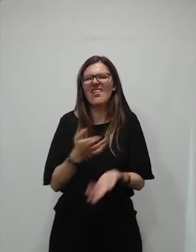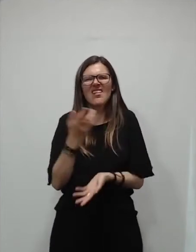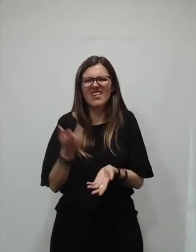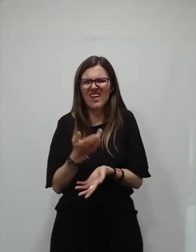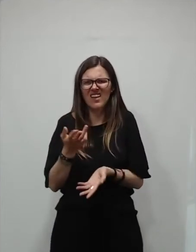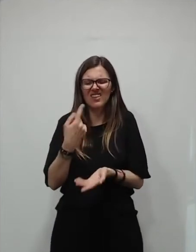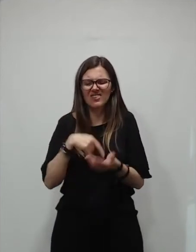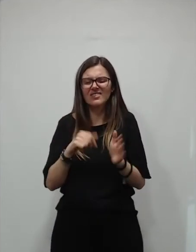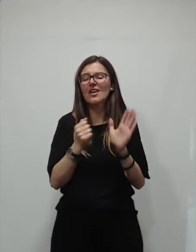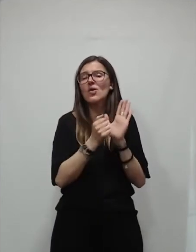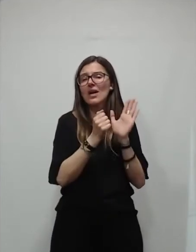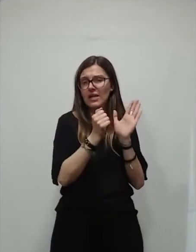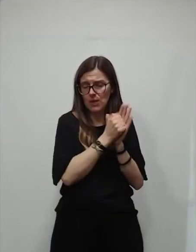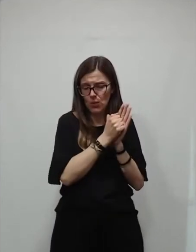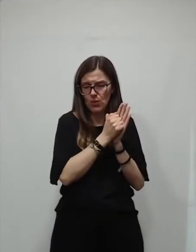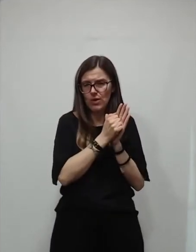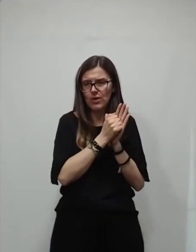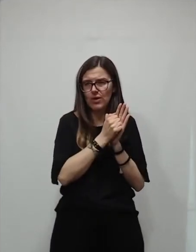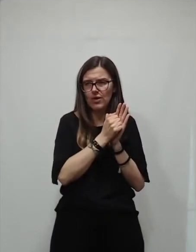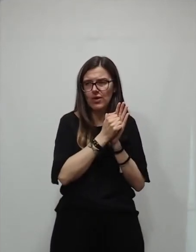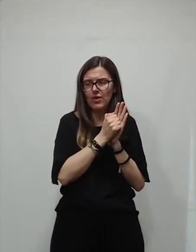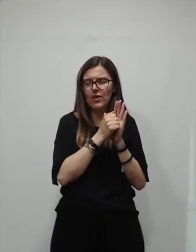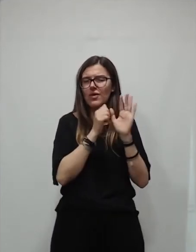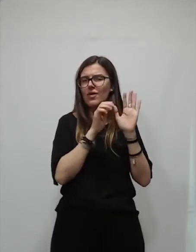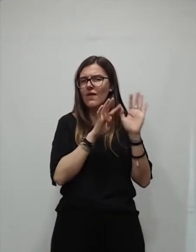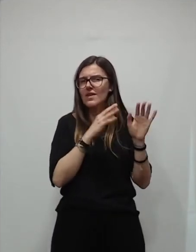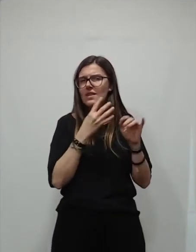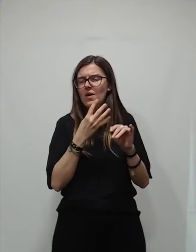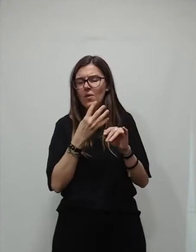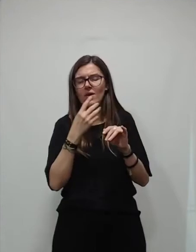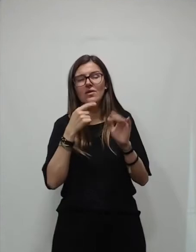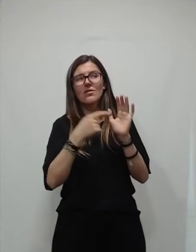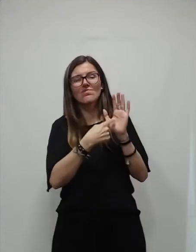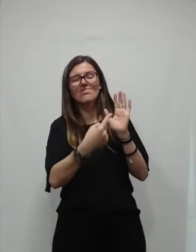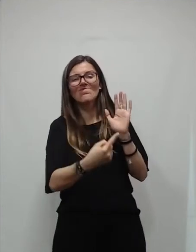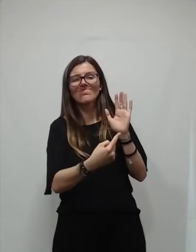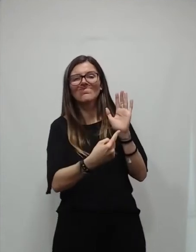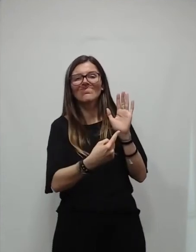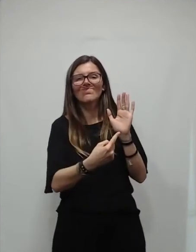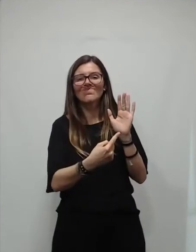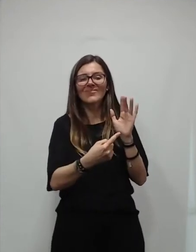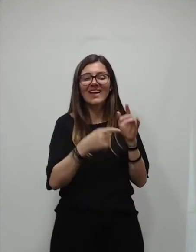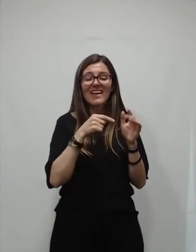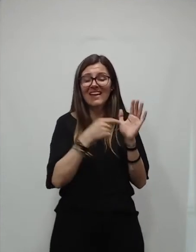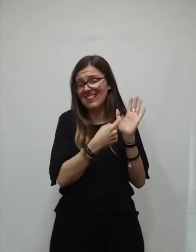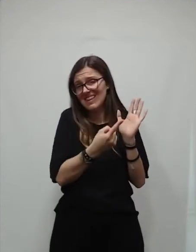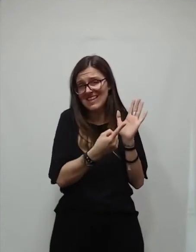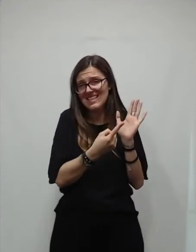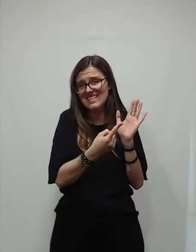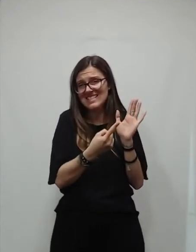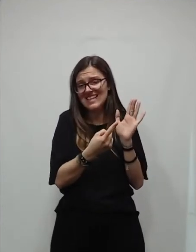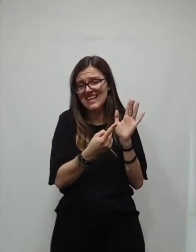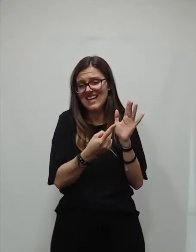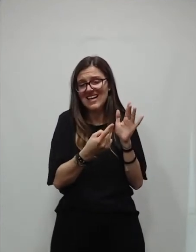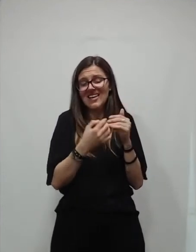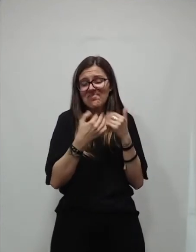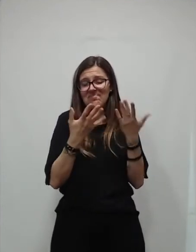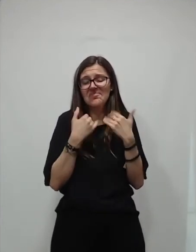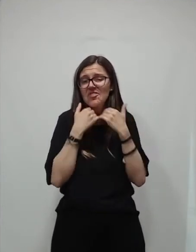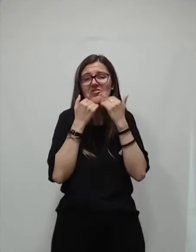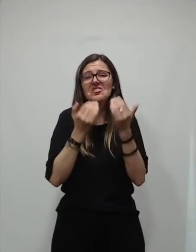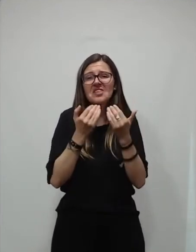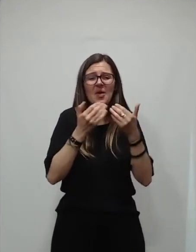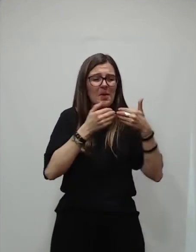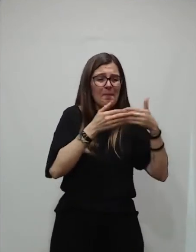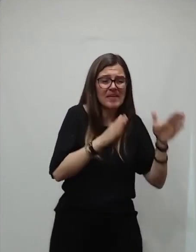artículo 94 que no tiene que establece que no hay ni principio ni fin para la medida de seguridad curativa cuando una persona es declarada